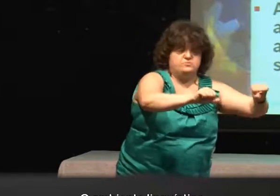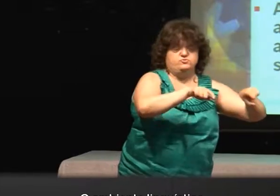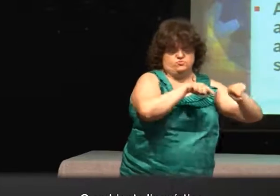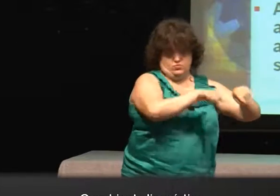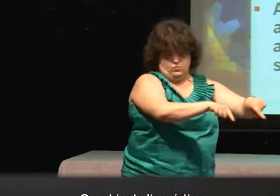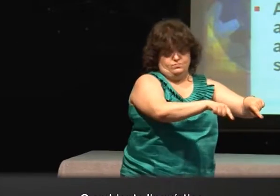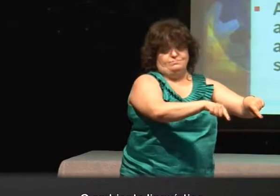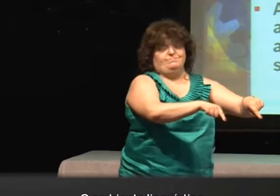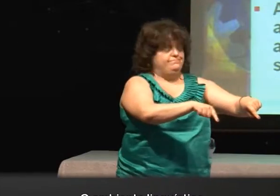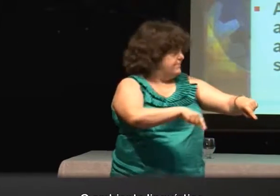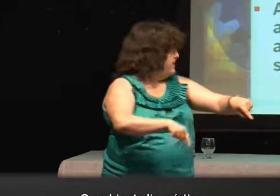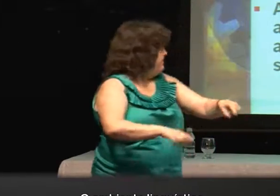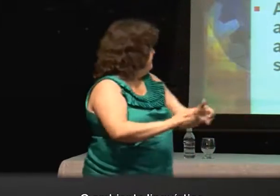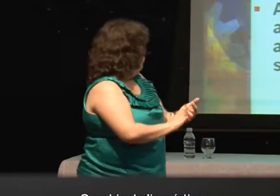O ambiente linguístico.